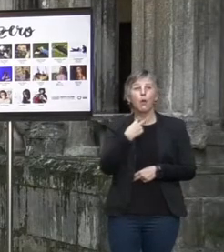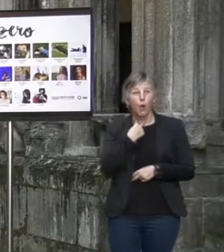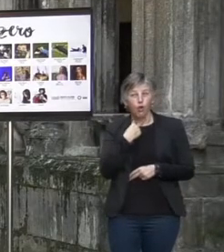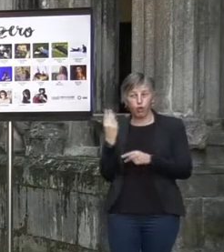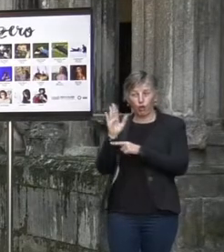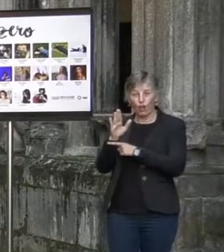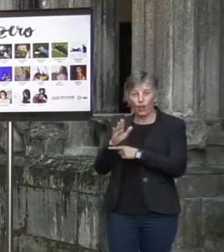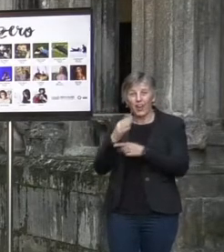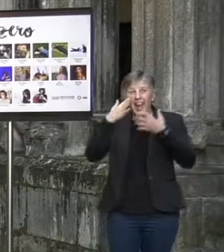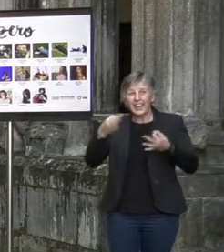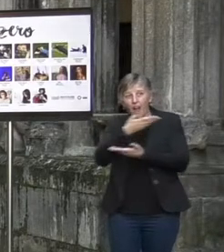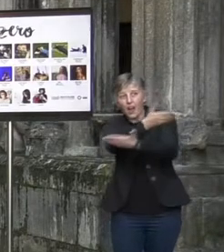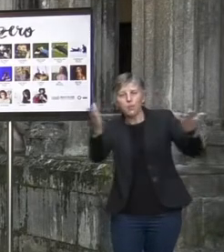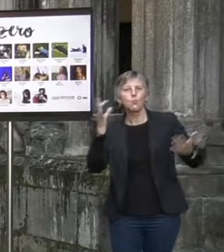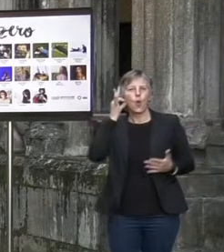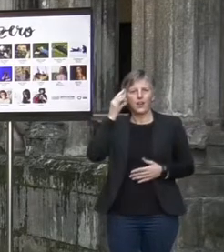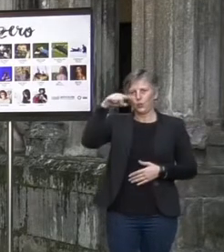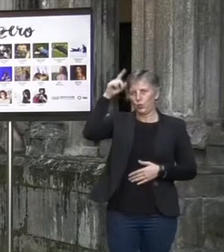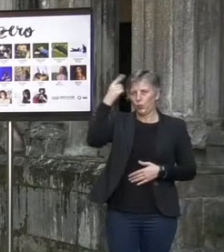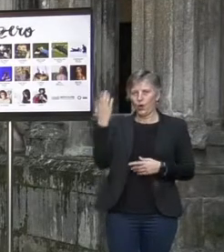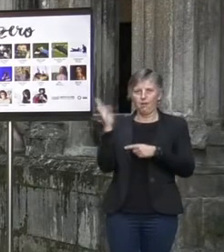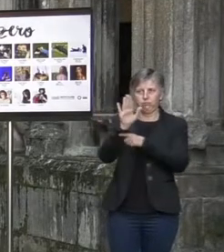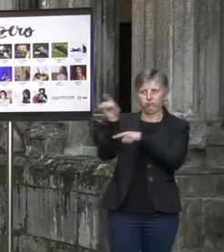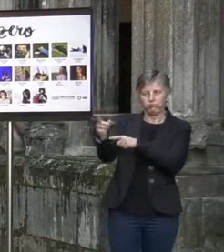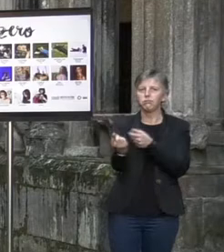todas esas mulleres da cultura que tanto